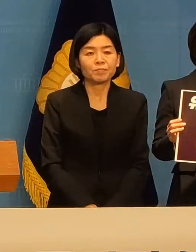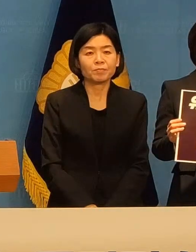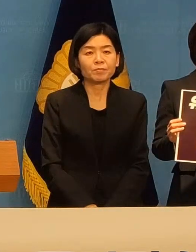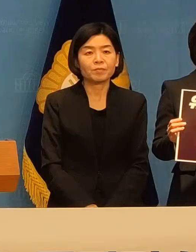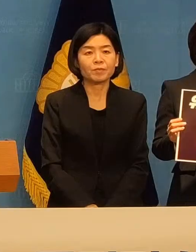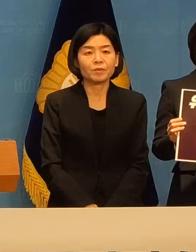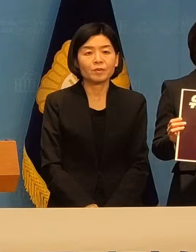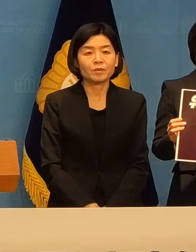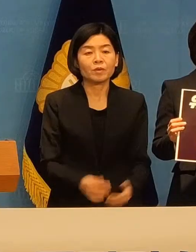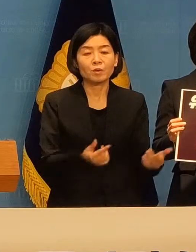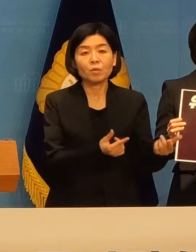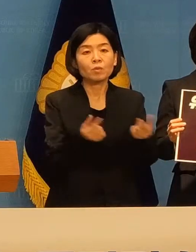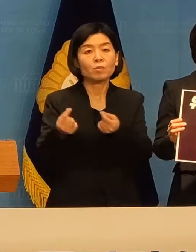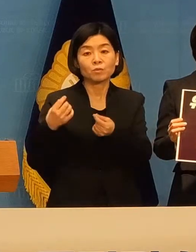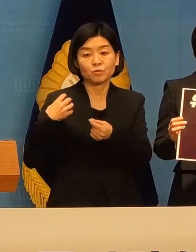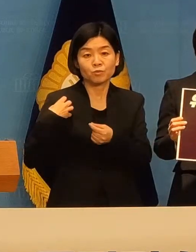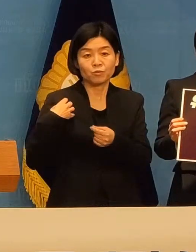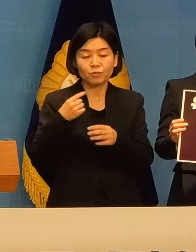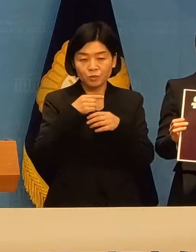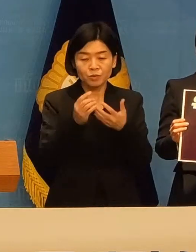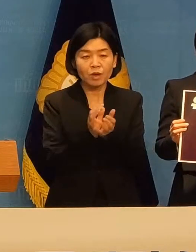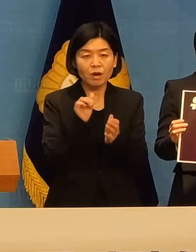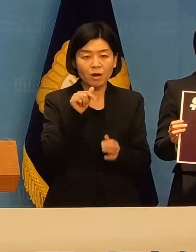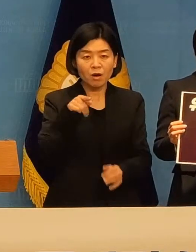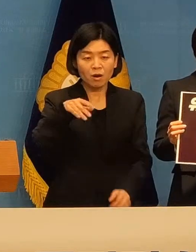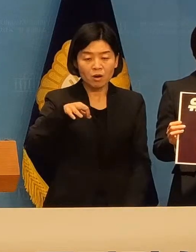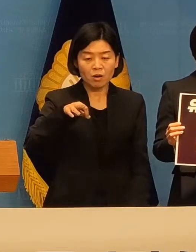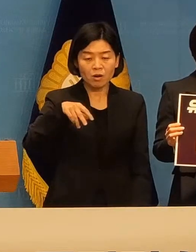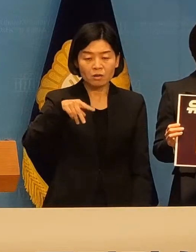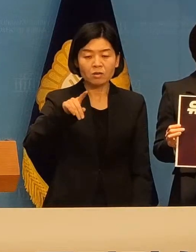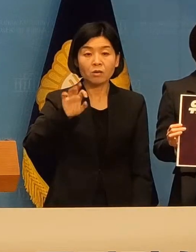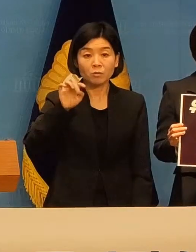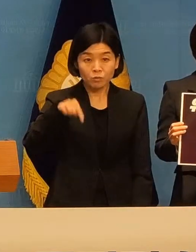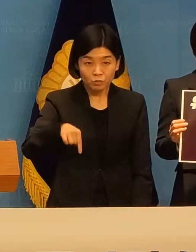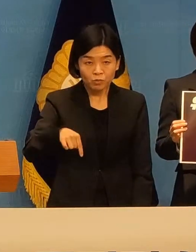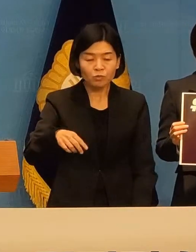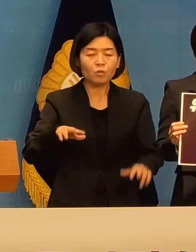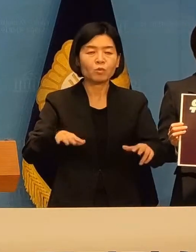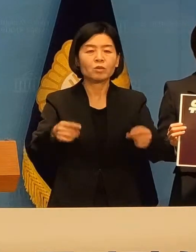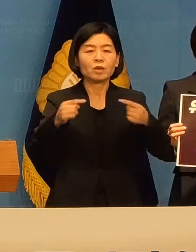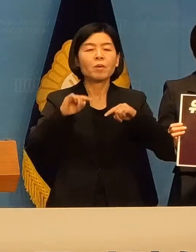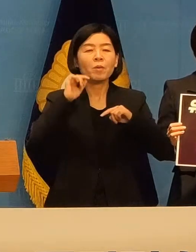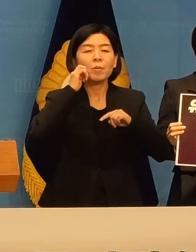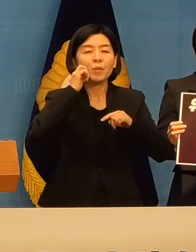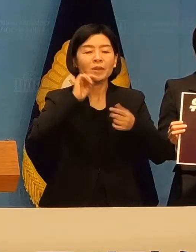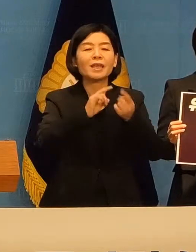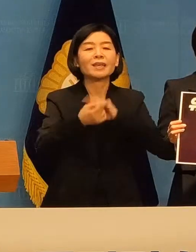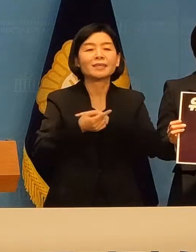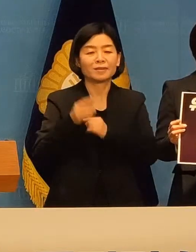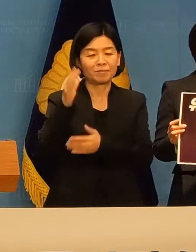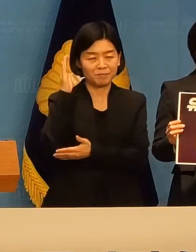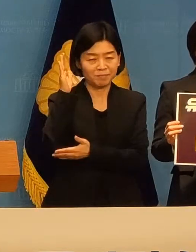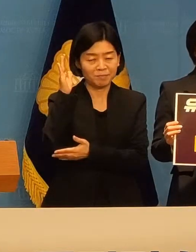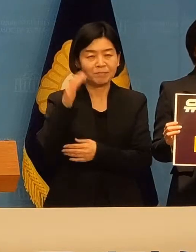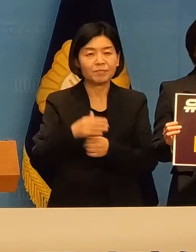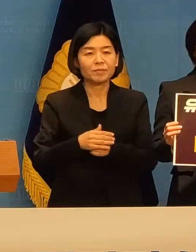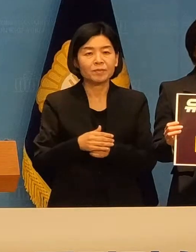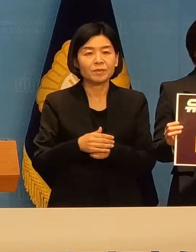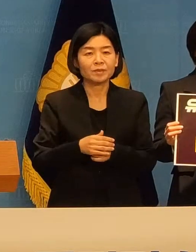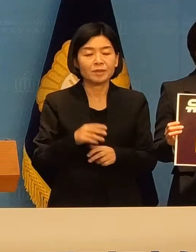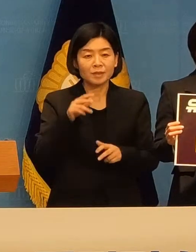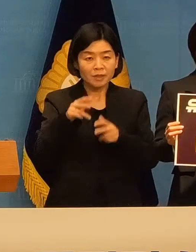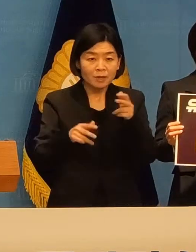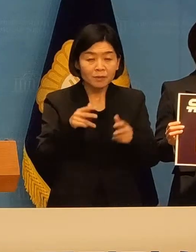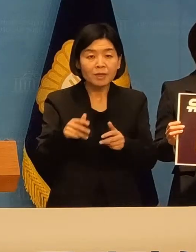공동 주최해 주신 허성무 의원님께서 오늘 다른 일정으로 참석하지 못하셔서 발언 대신 전달하겠습니다. 산자위